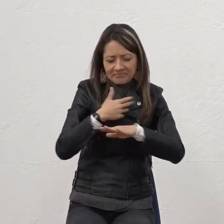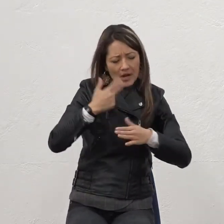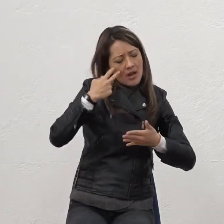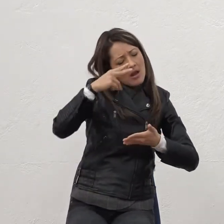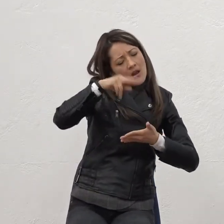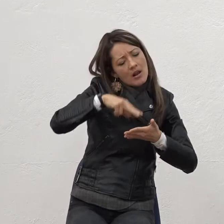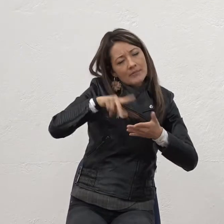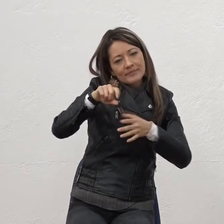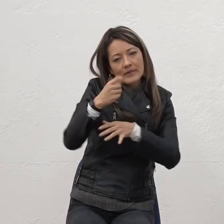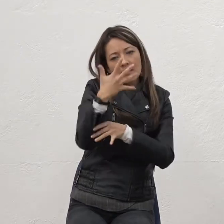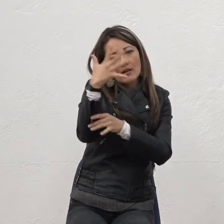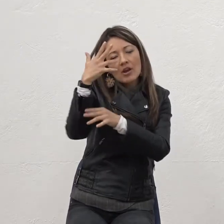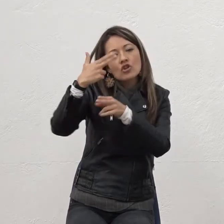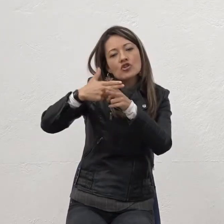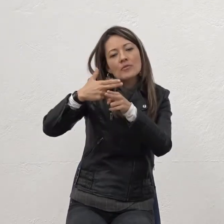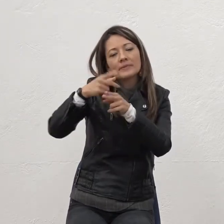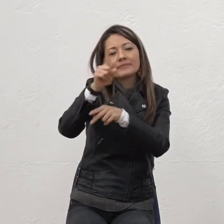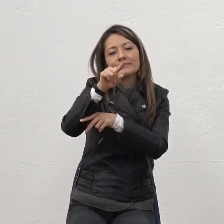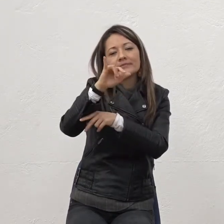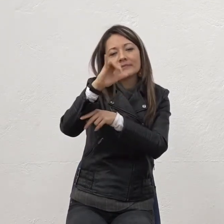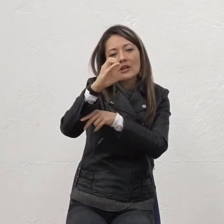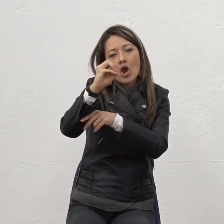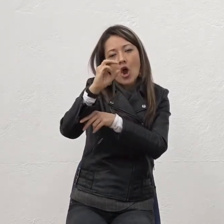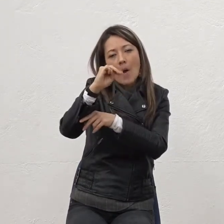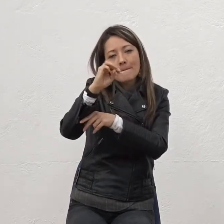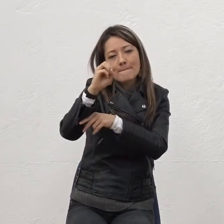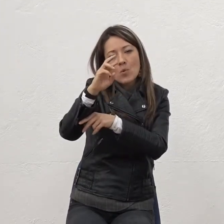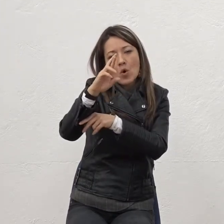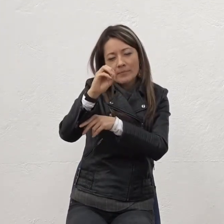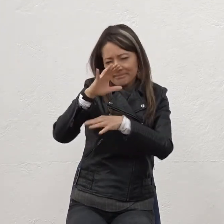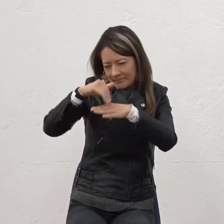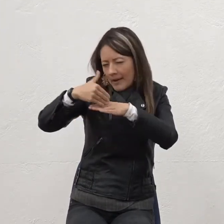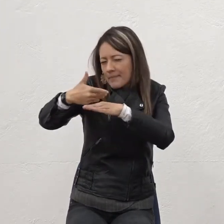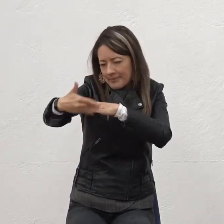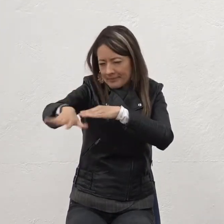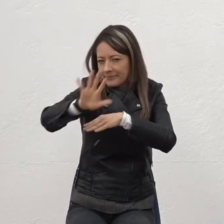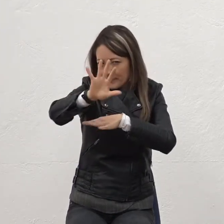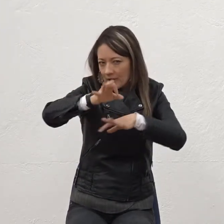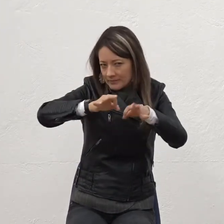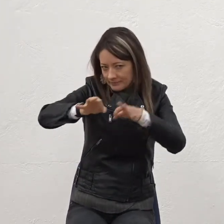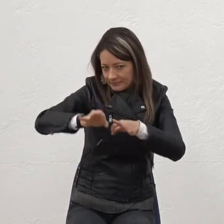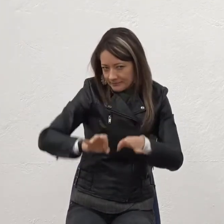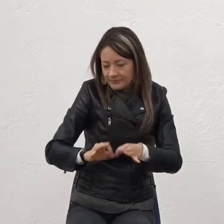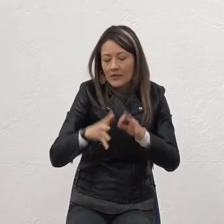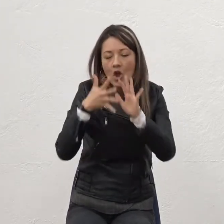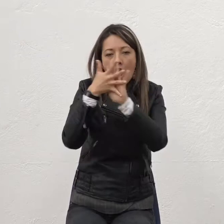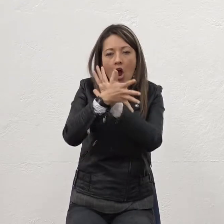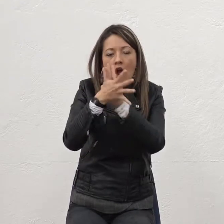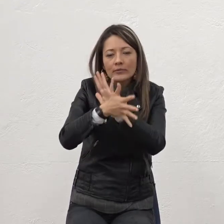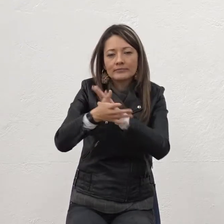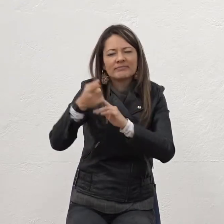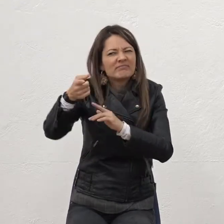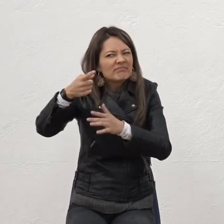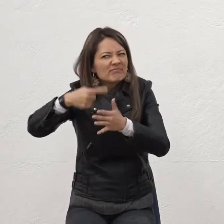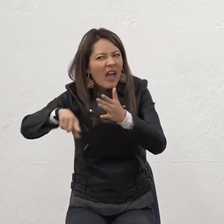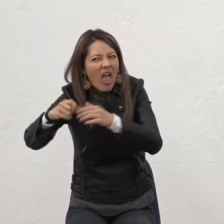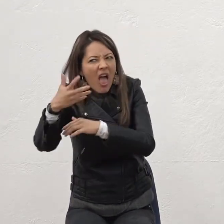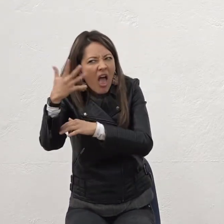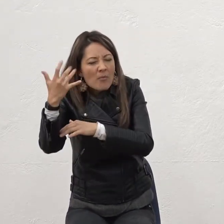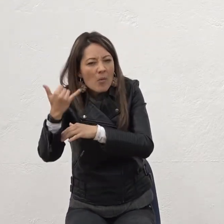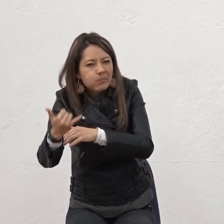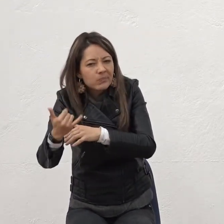nombre, sicomoro. Ustedes van a ver ahora más adelante, les voy a contar qué tiene que ver el